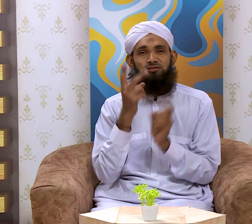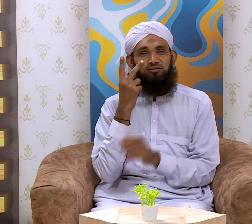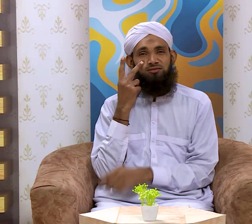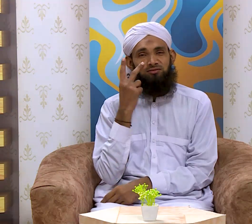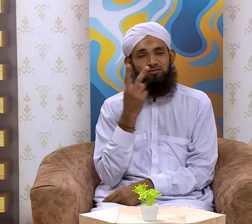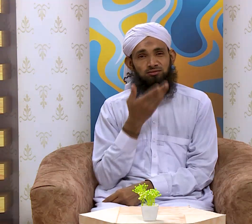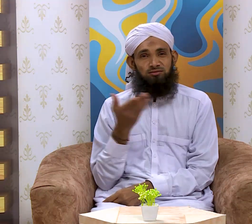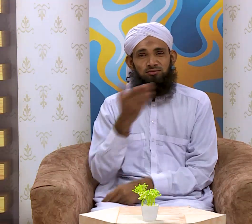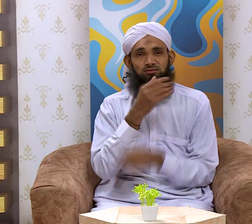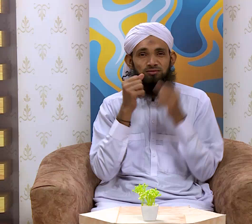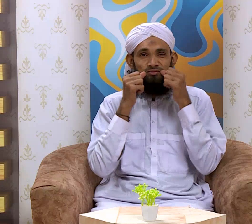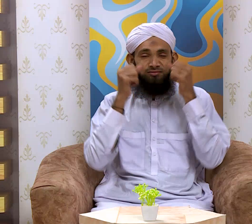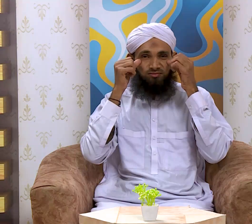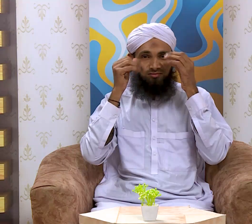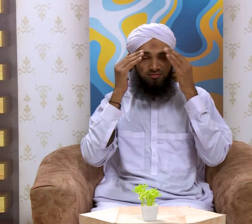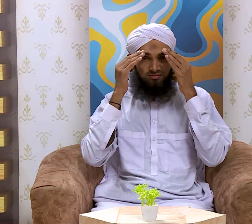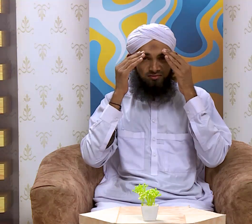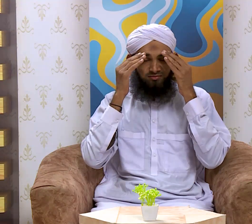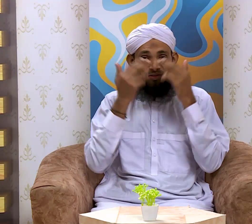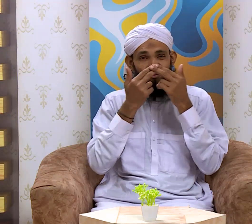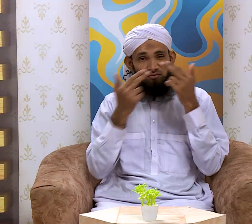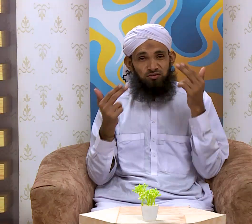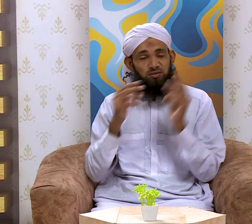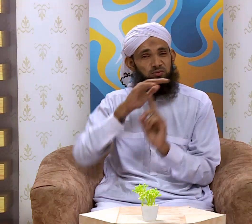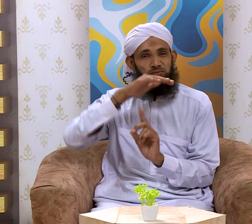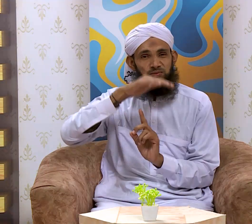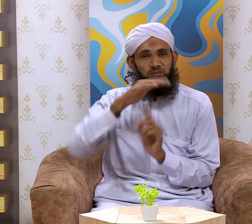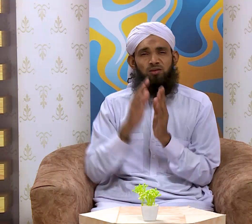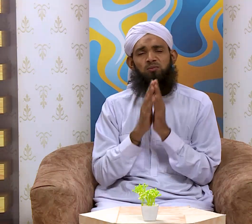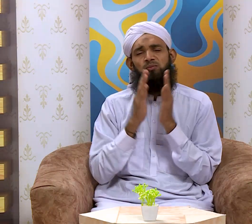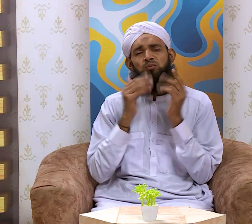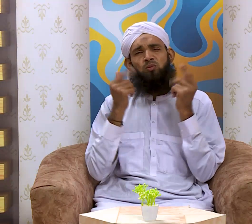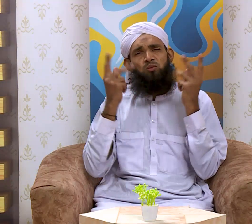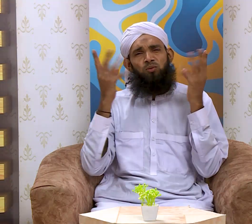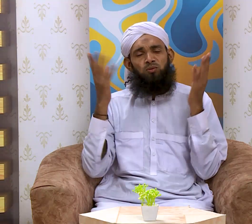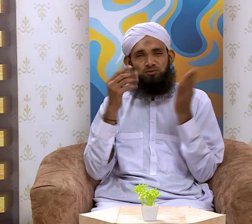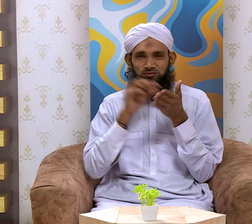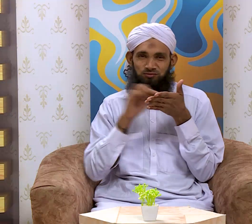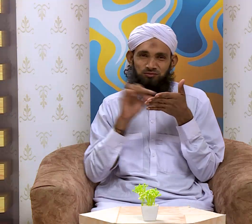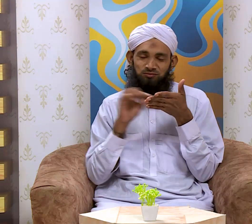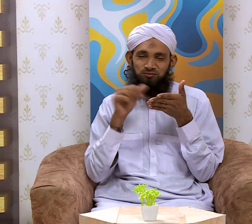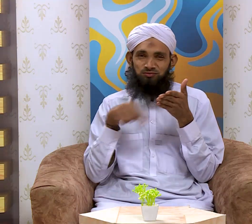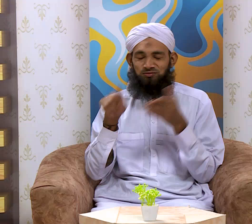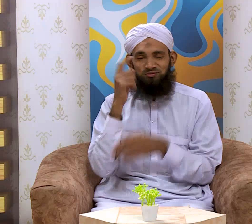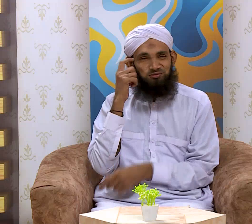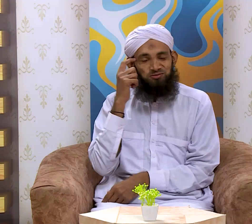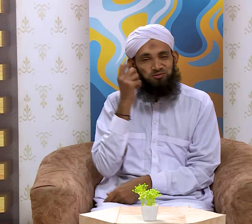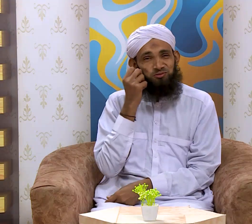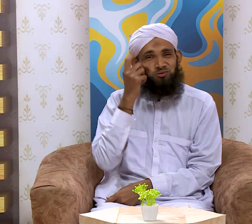درود پاک کی فضیلت اور برکتوں سے حدیث کریمہ مالا مال ہے۔ گویا آپ تصور کیجئے کہ آپ کی کون سی پریشانی